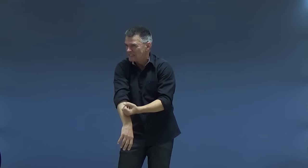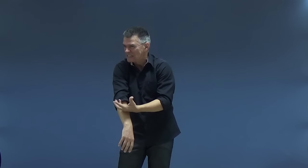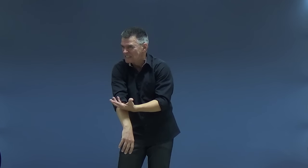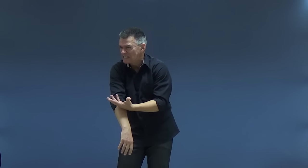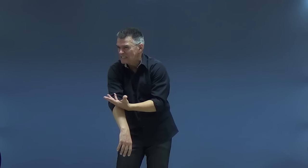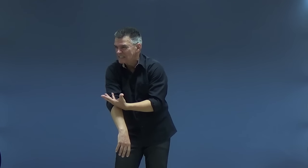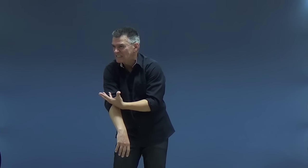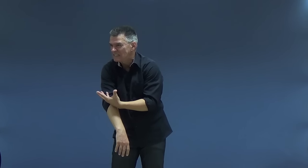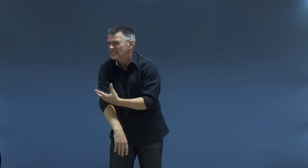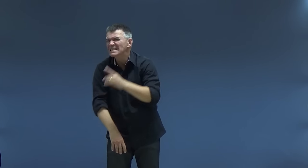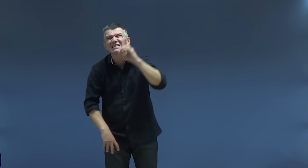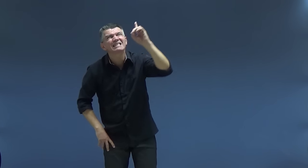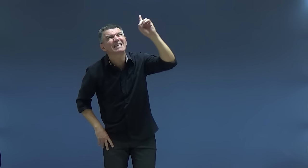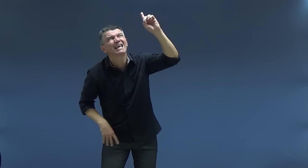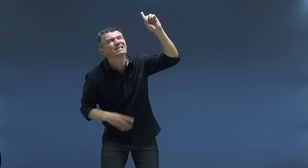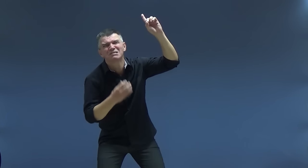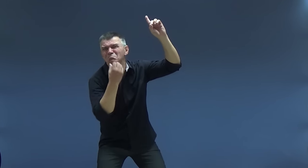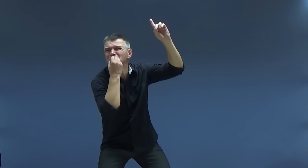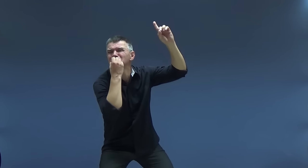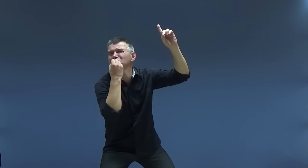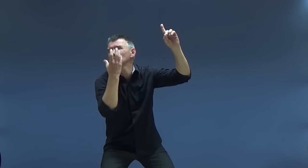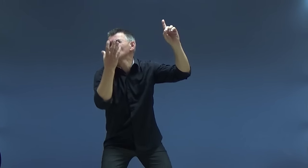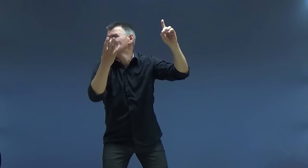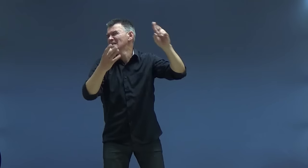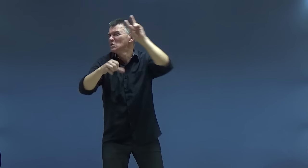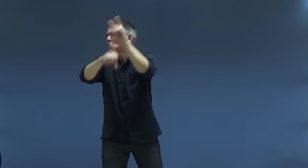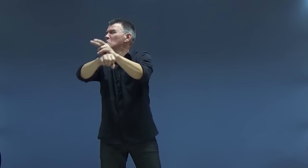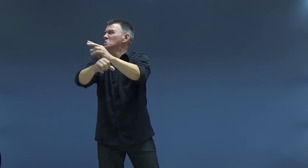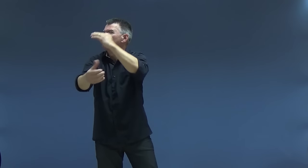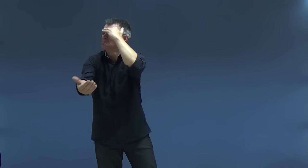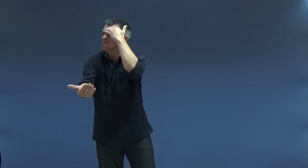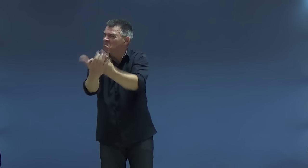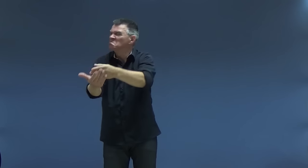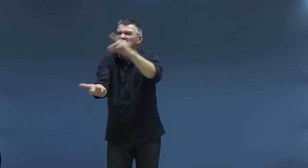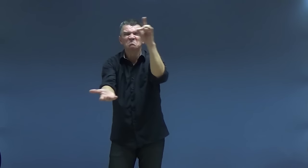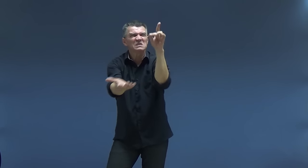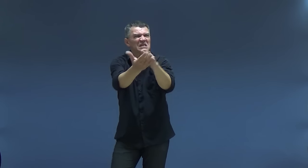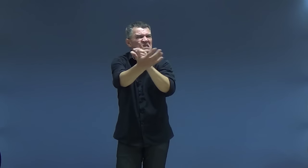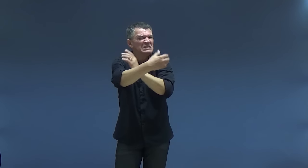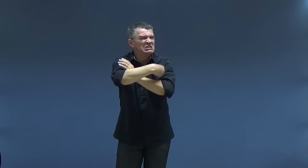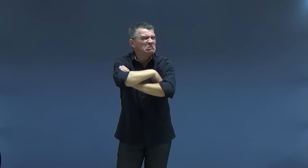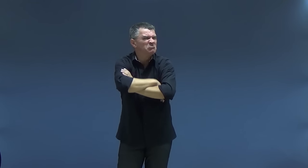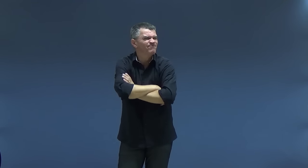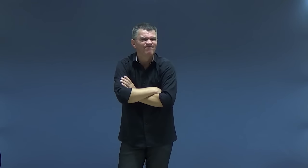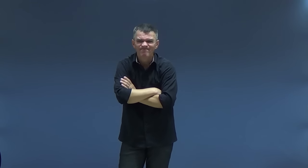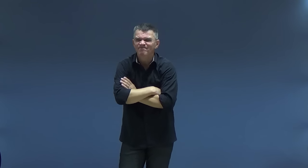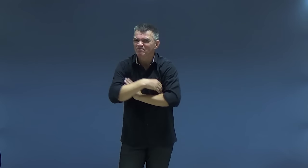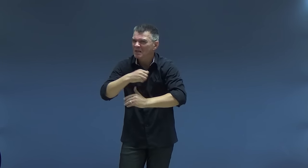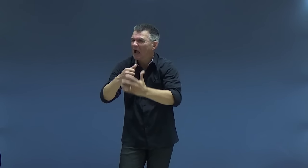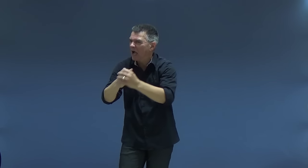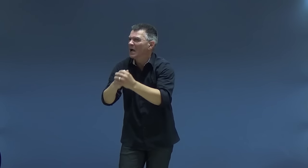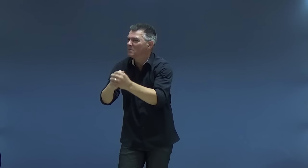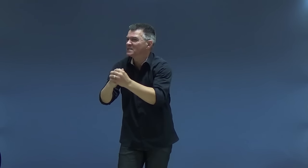Eu sinto realmente uma emoção muito grande. Por quê? Porque Deus é muito bom. Ele cuida da gente.